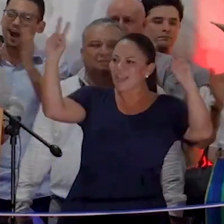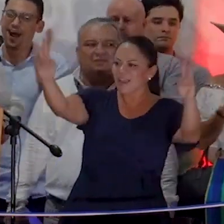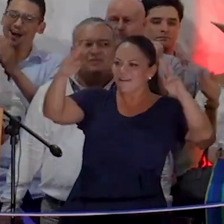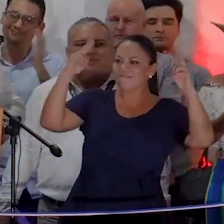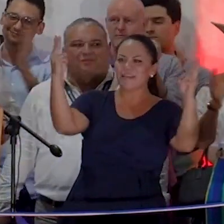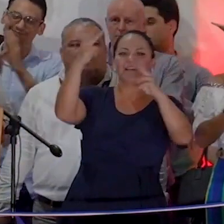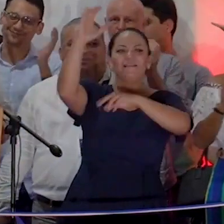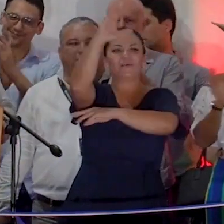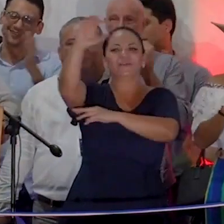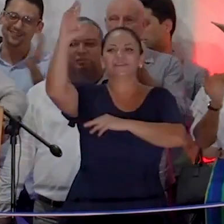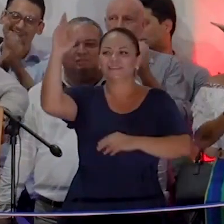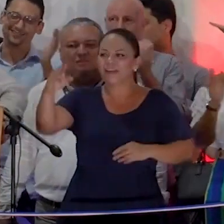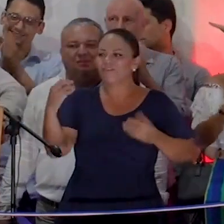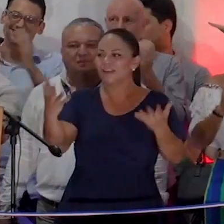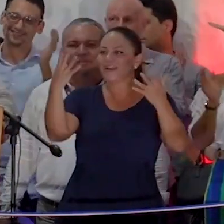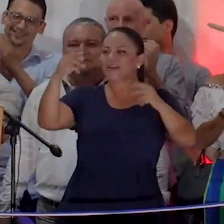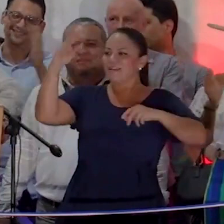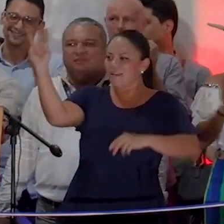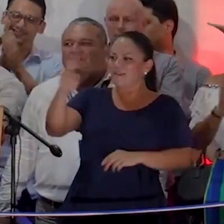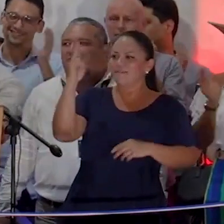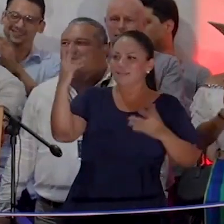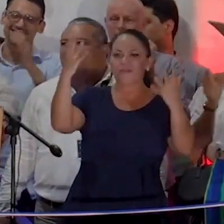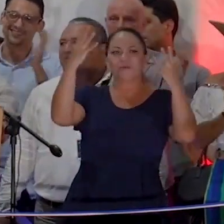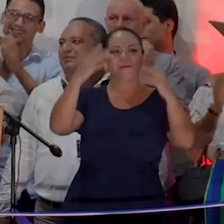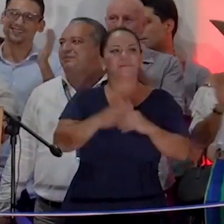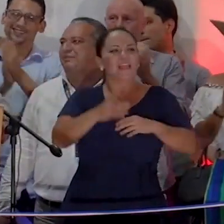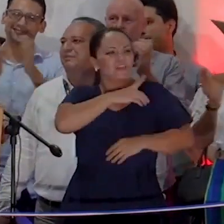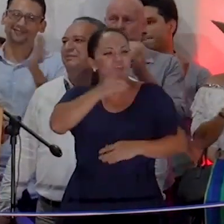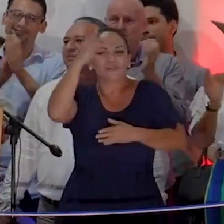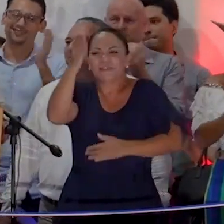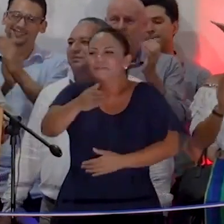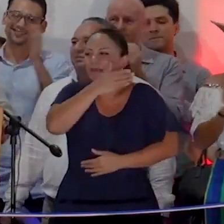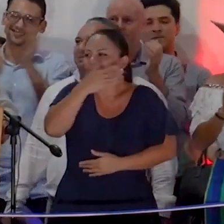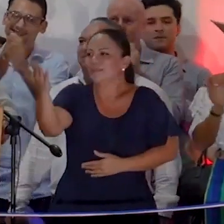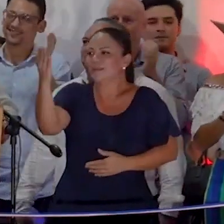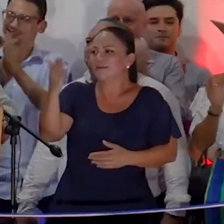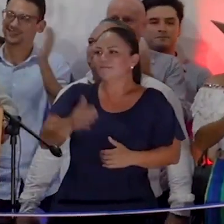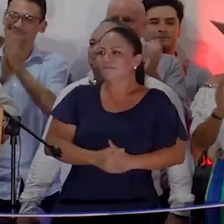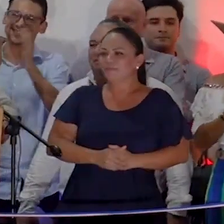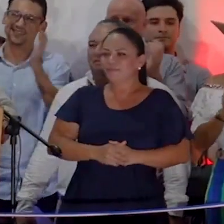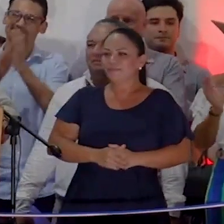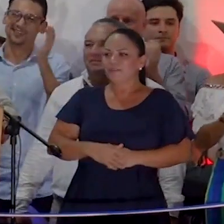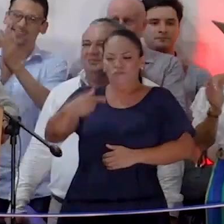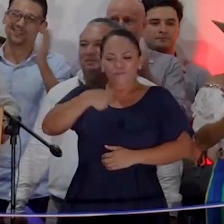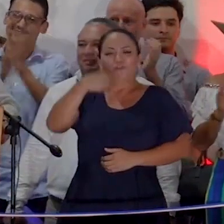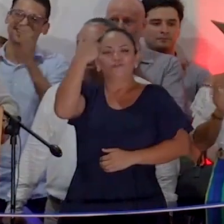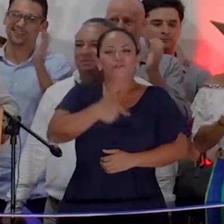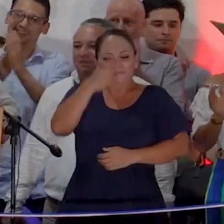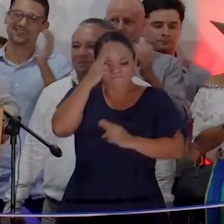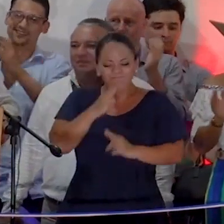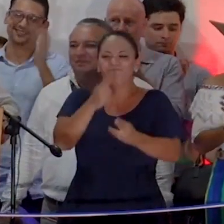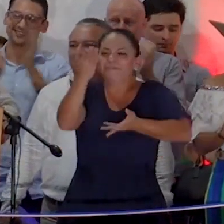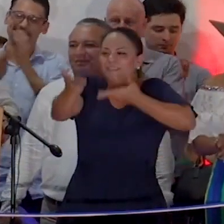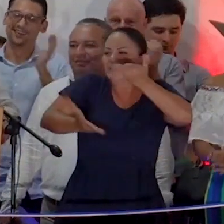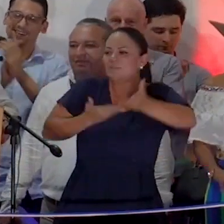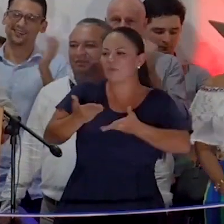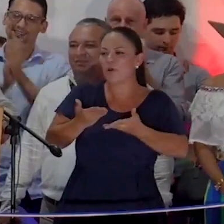viva Costa Rica! ¡Que Dios los bendiga! ¡Su humilde servidor!